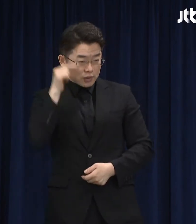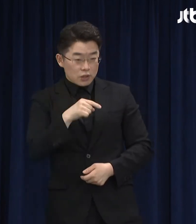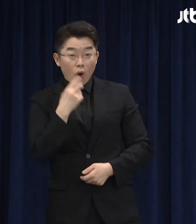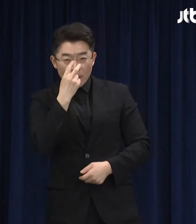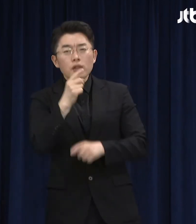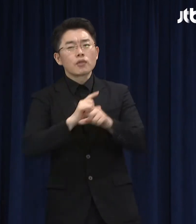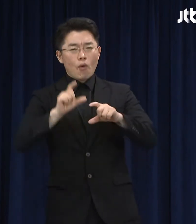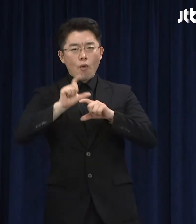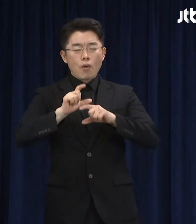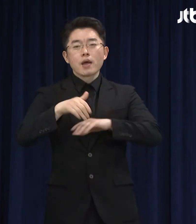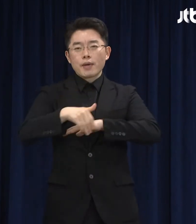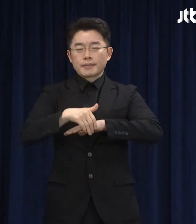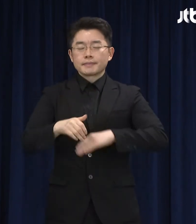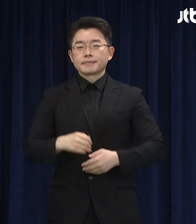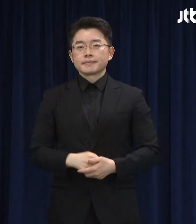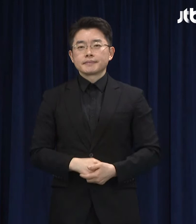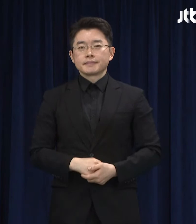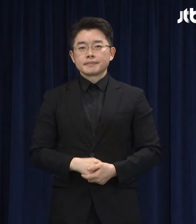해나갈 계획으로 있습니다.